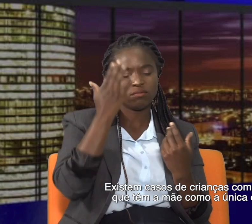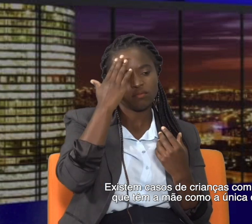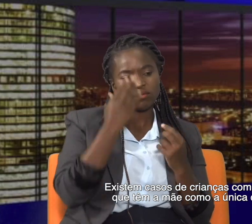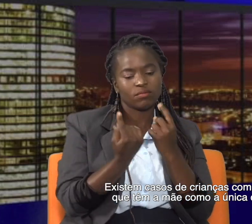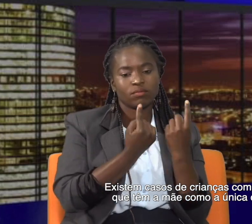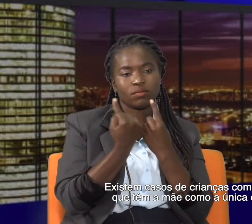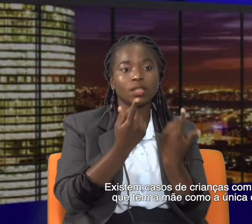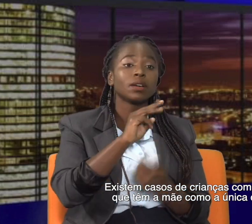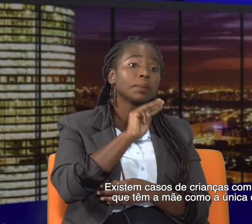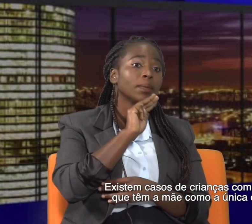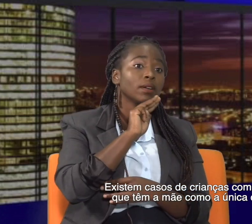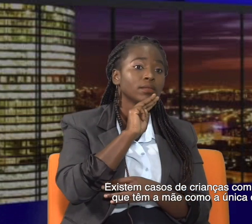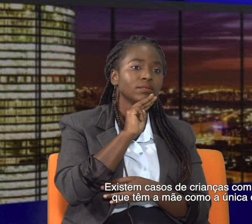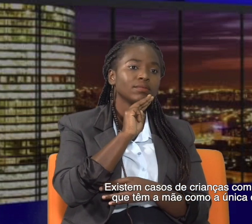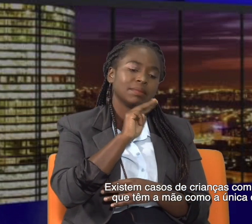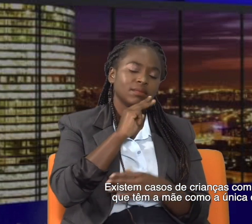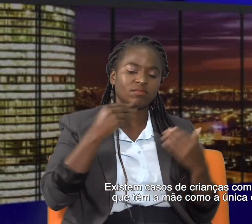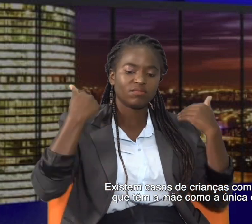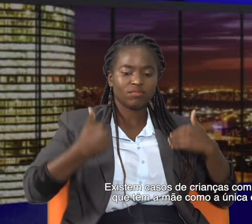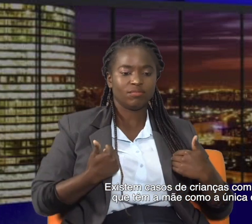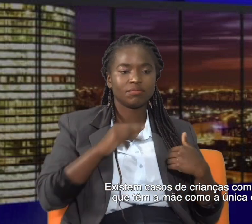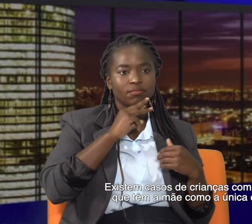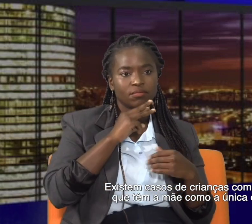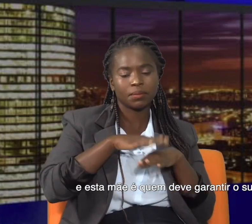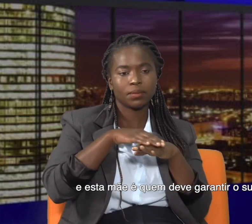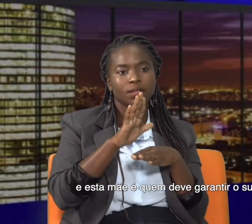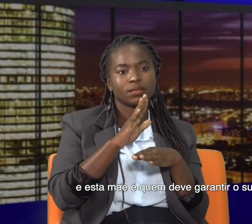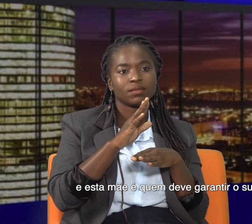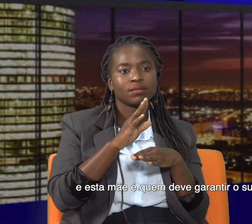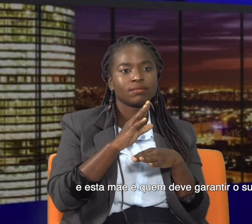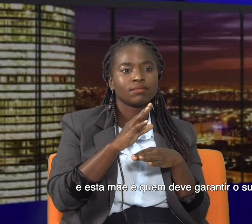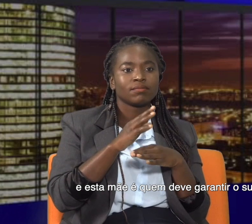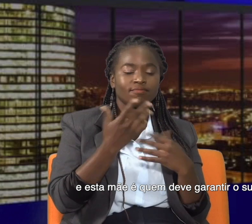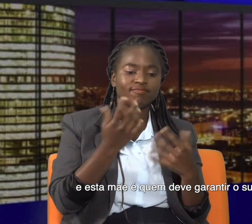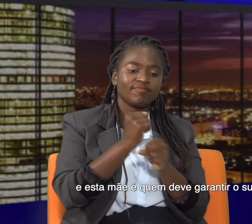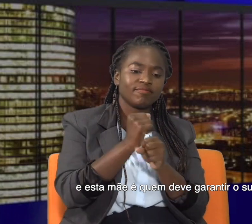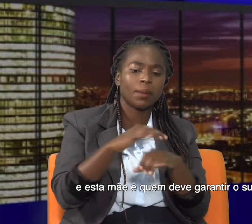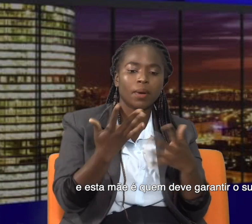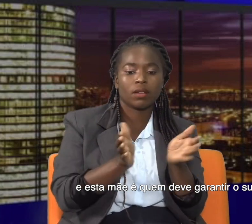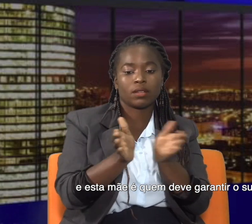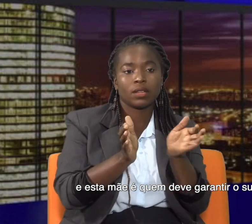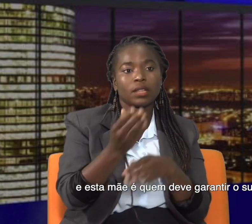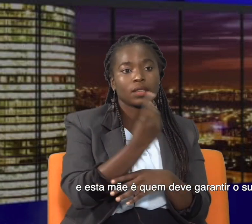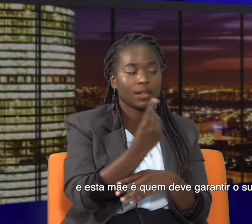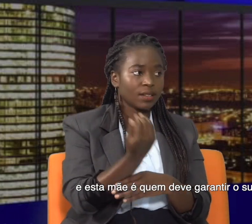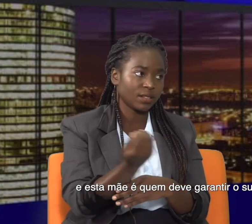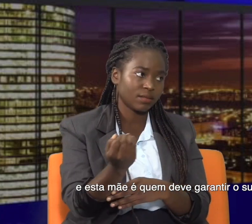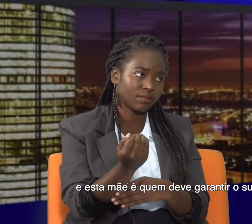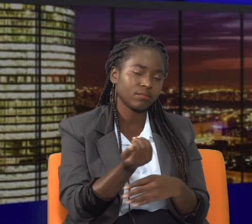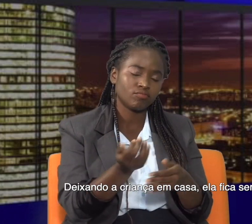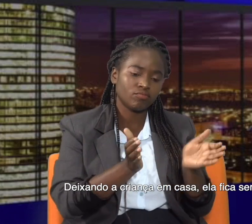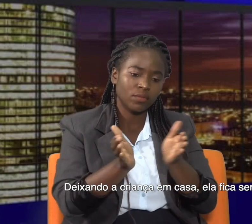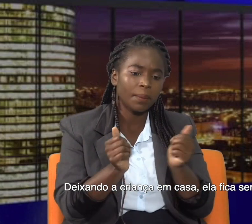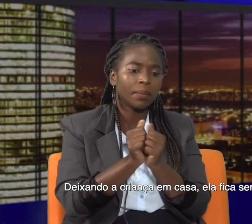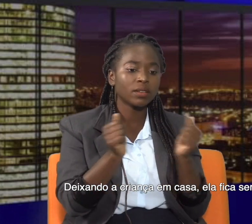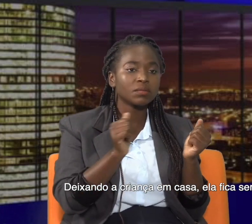casos de crianças com deficiência que têm a mãe como a única pitadora. Esta mãe é quem deve garantir o